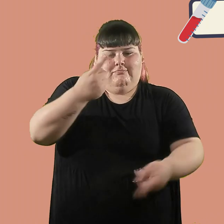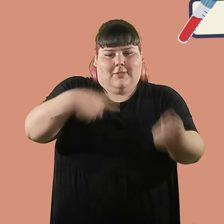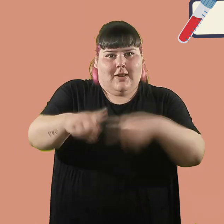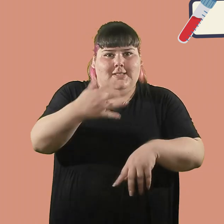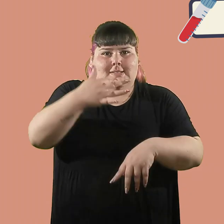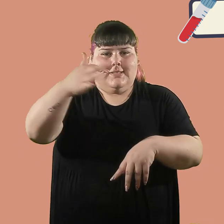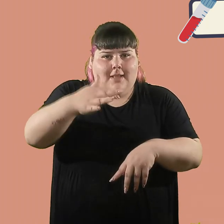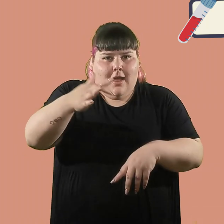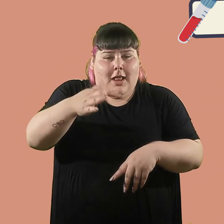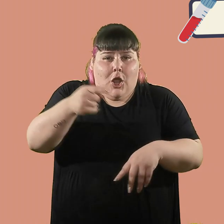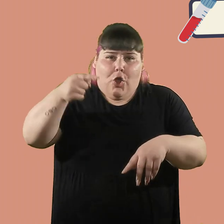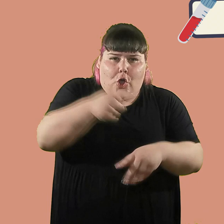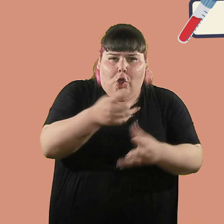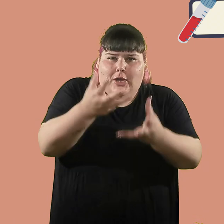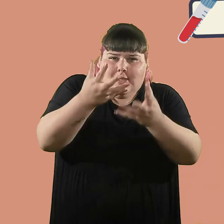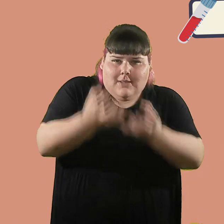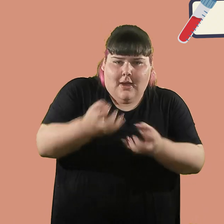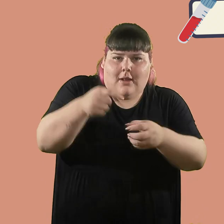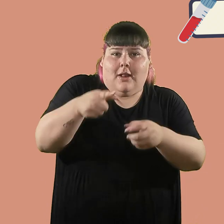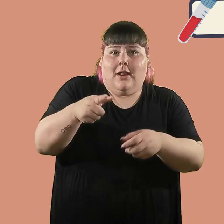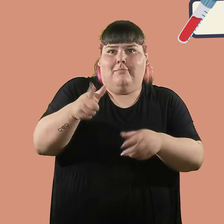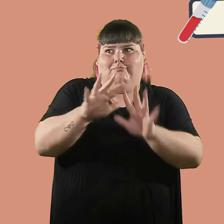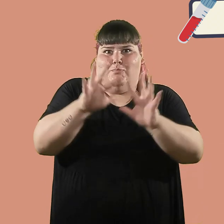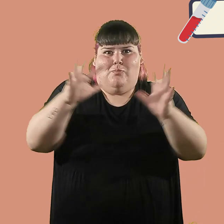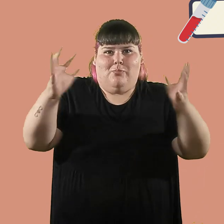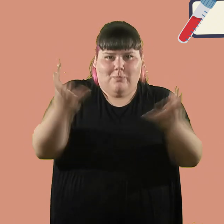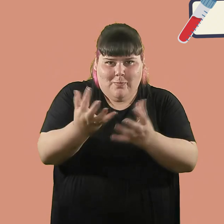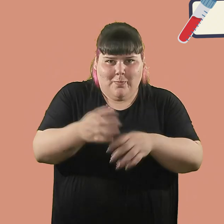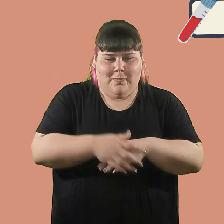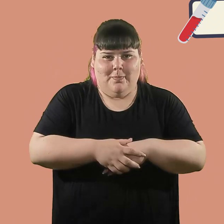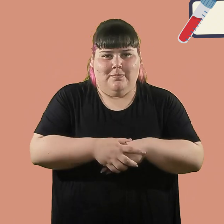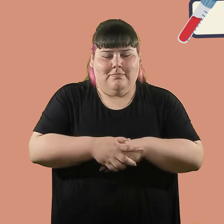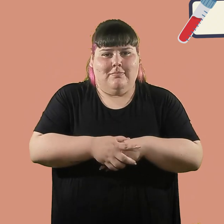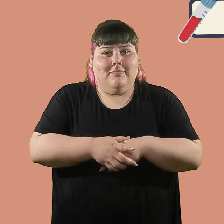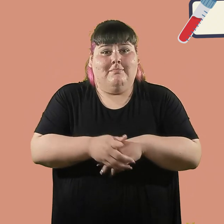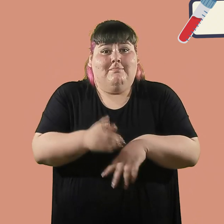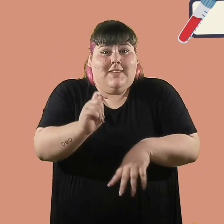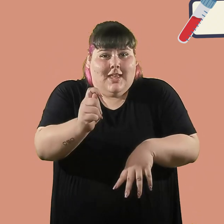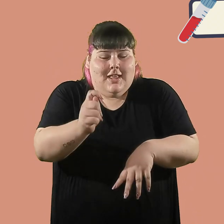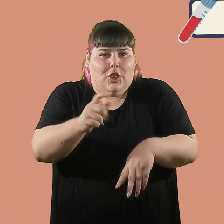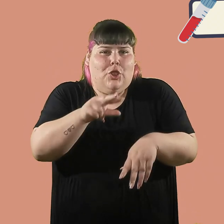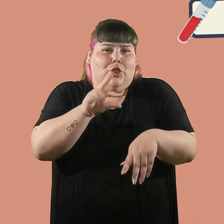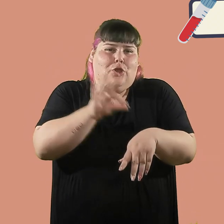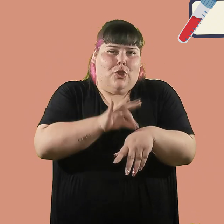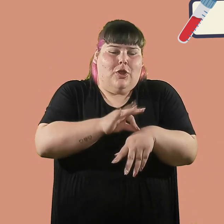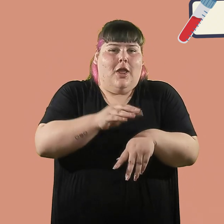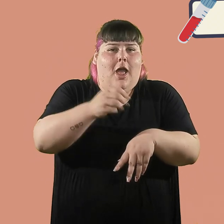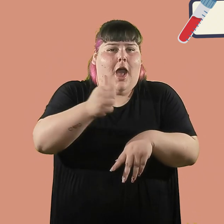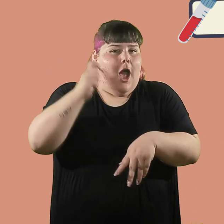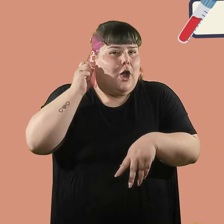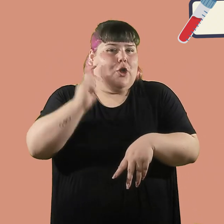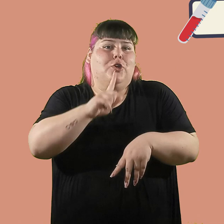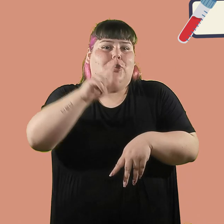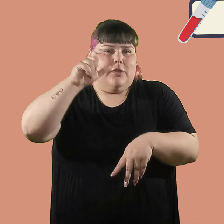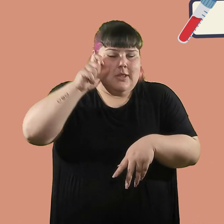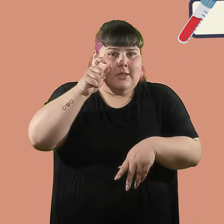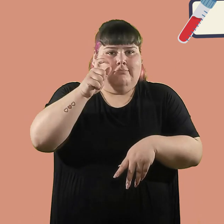sangre anticoagulada en el mundo. Fue el doctor Luis Agote en el Hospital Rawson de